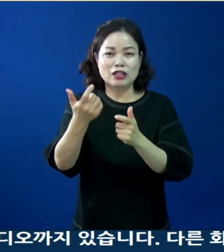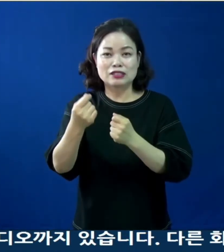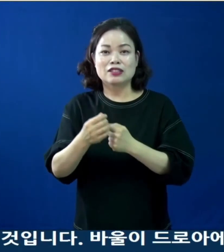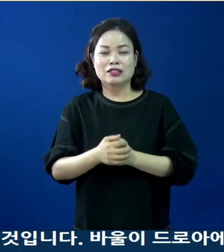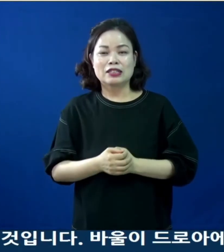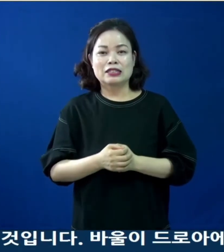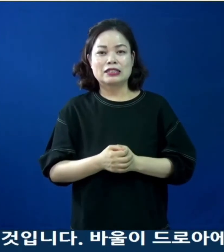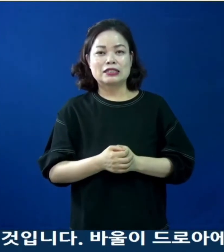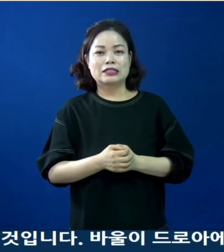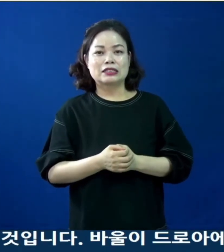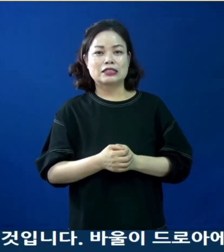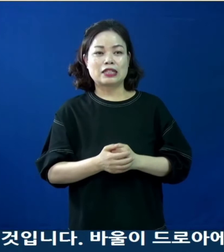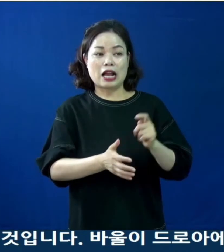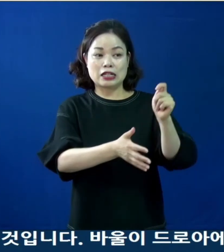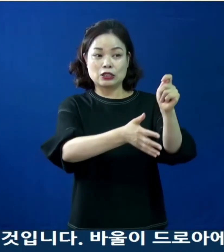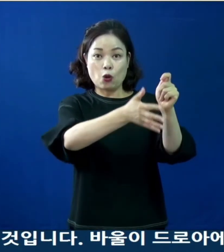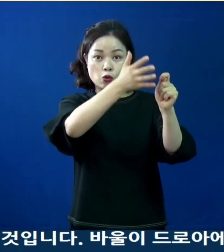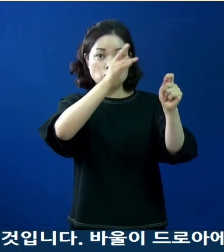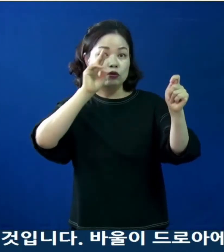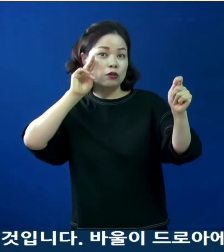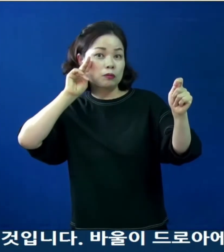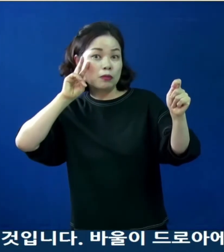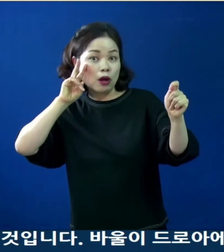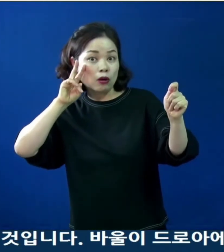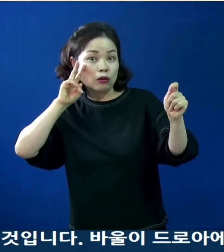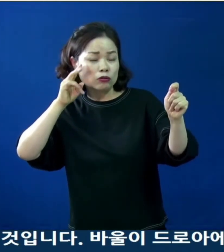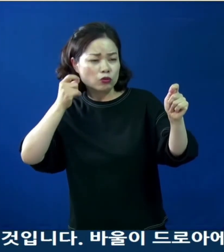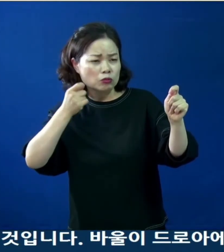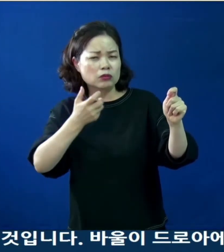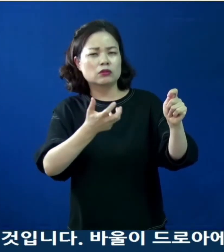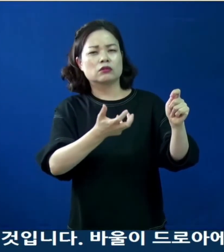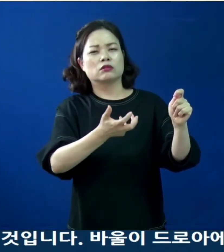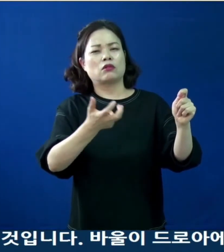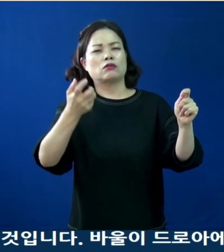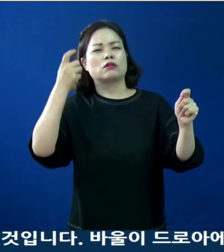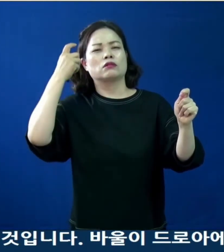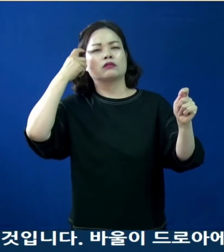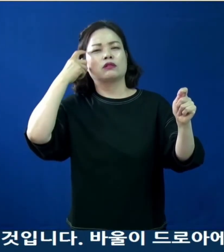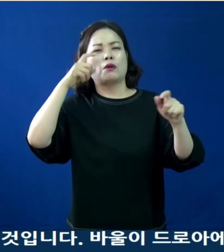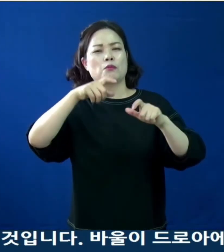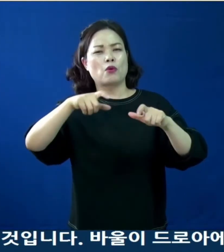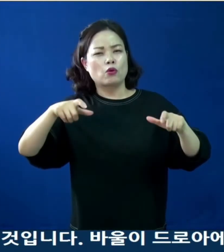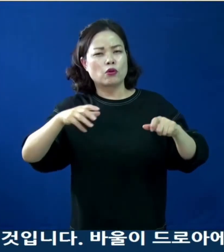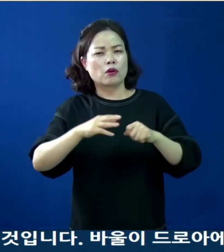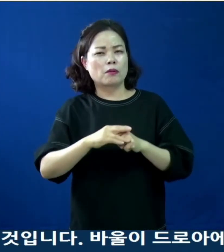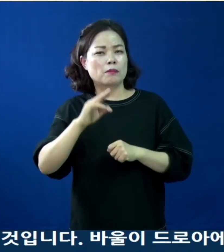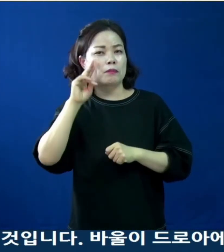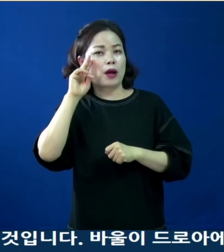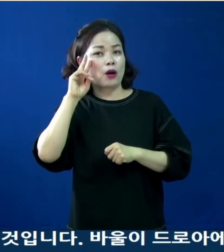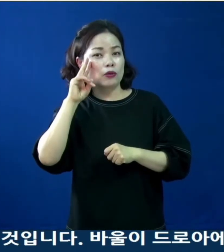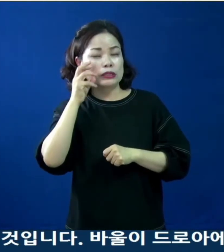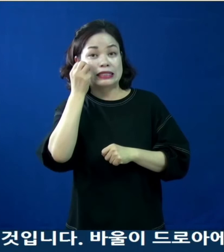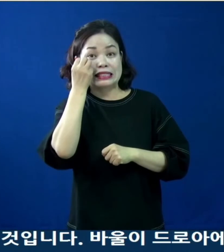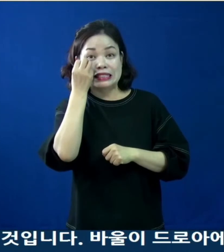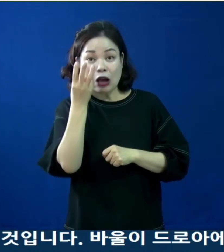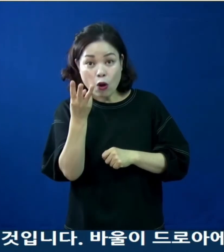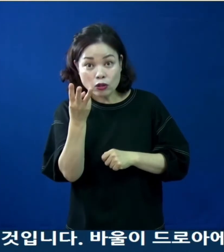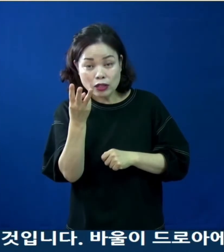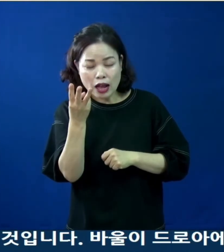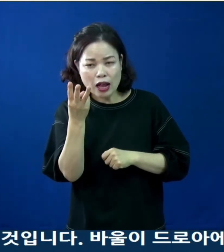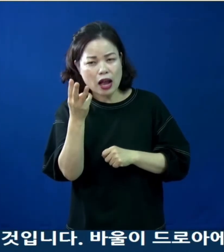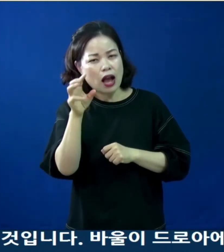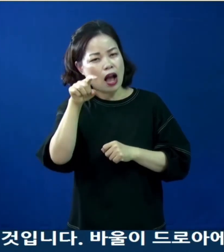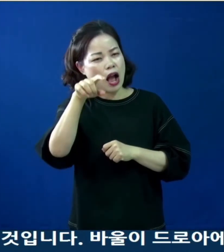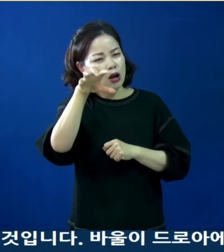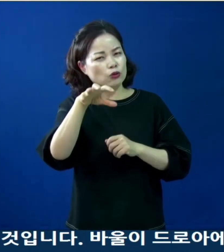근데 고린도의 바울이 이거 조금 있다가 떠날 생각했던 것 같아요. 평균 바울은 석 달 이상 한